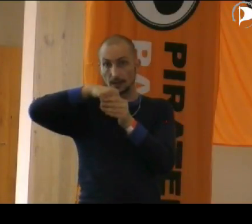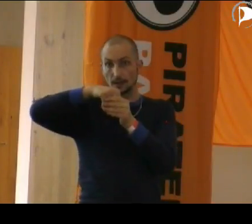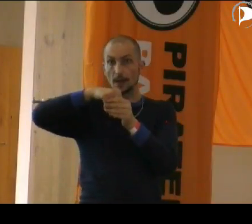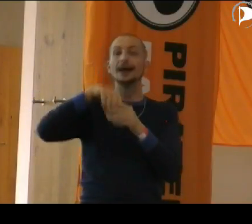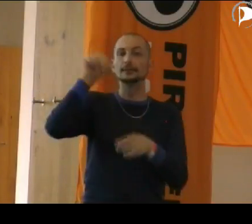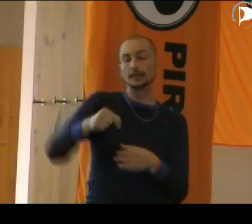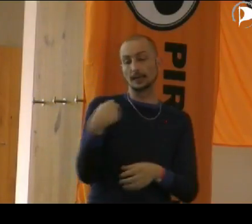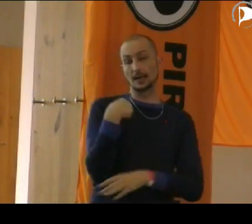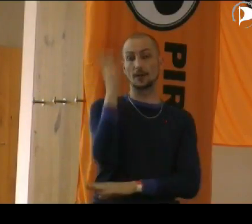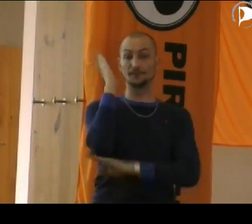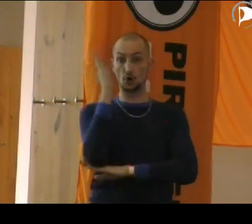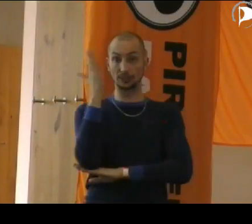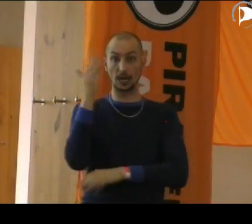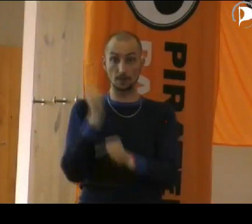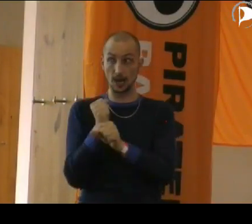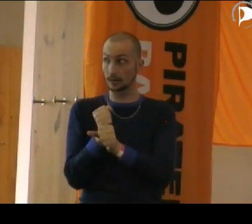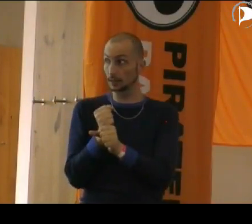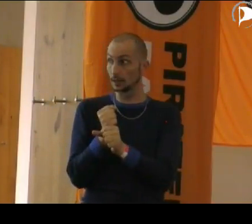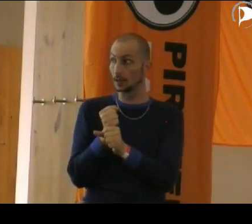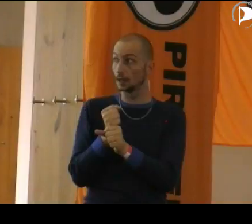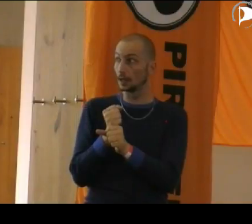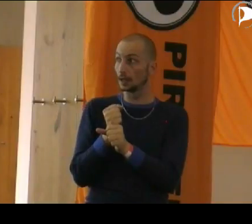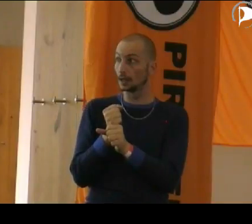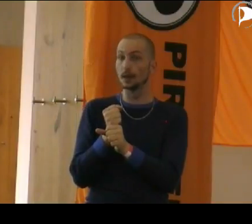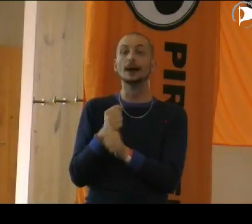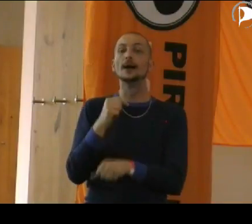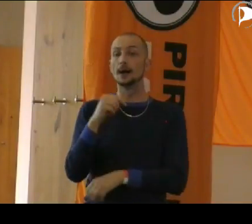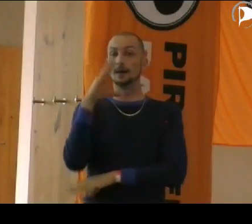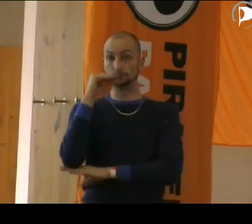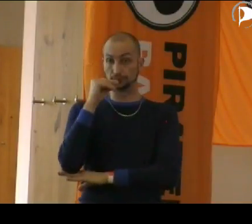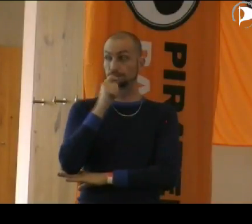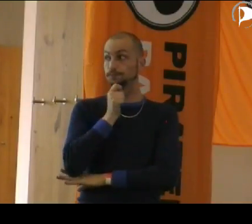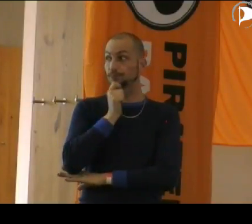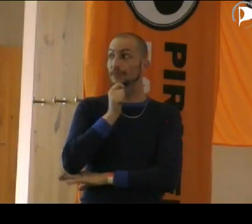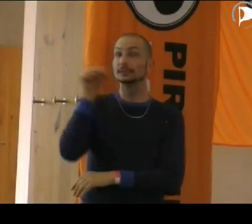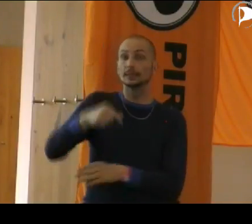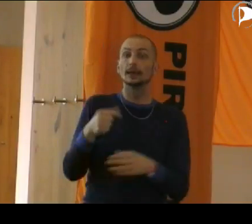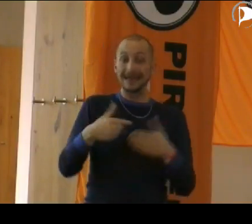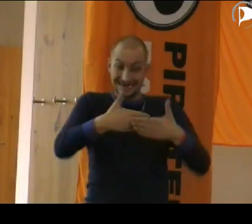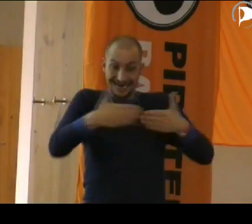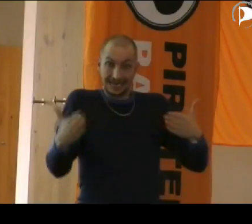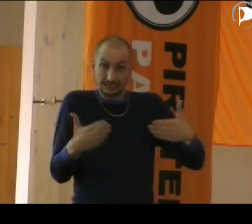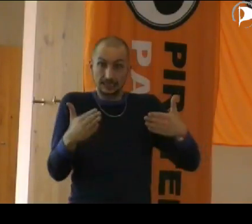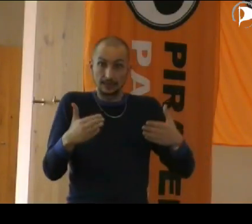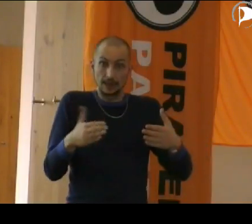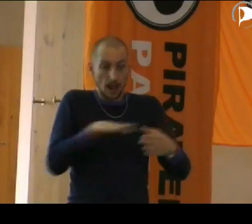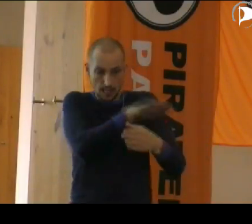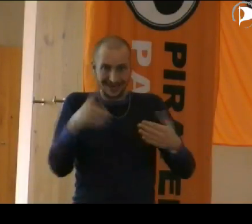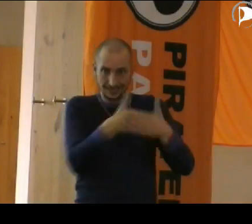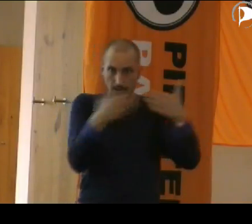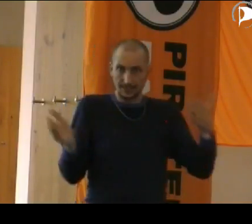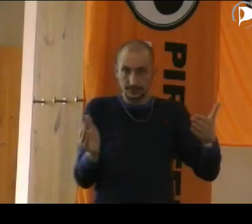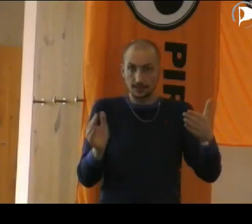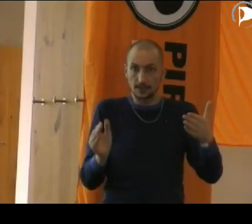erhalten wenig über die regionalen grenzen hinweg hinaus tragen will es wurde überall wo ich das bisher gemacht